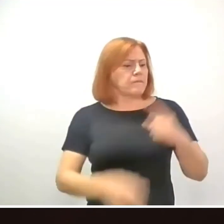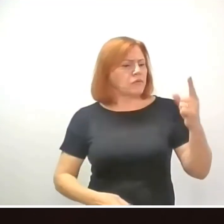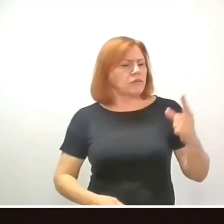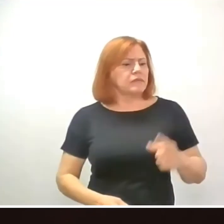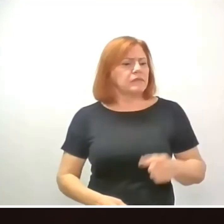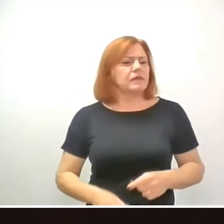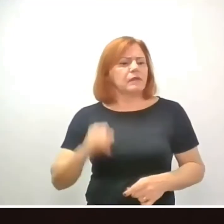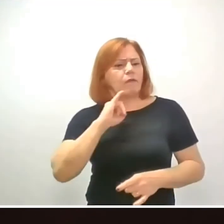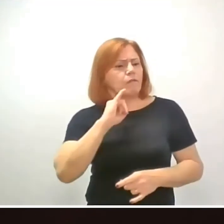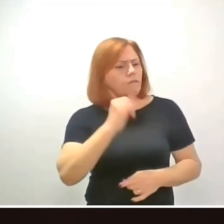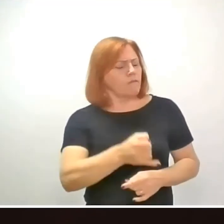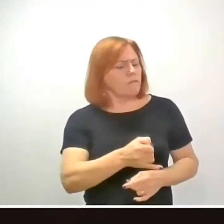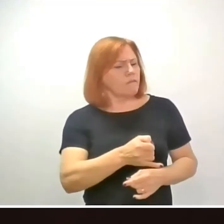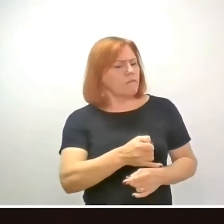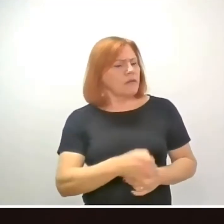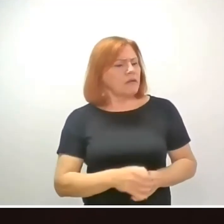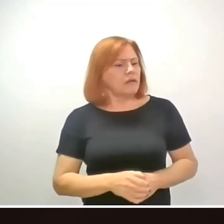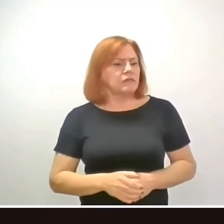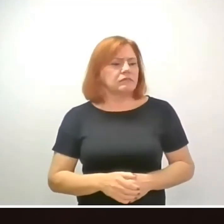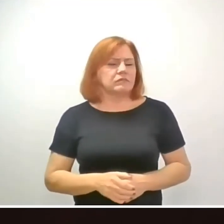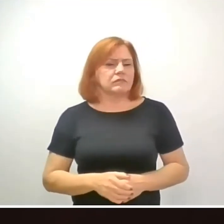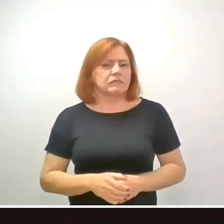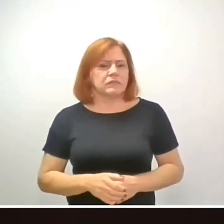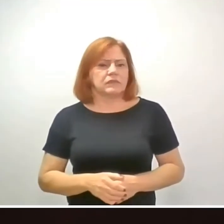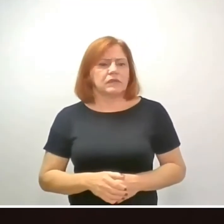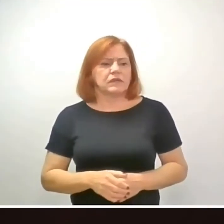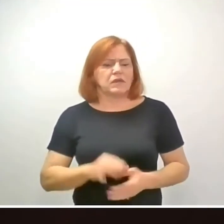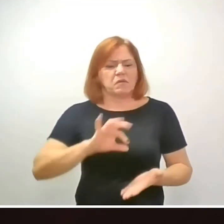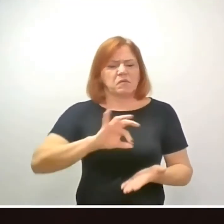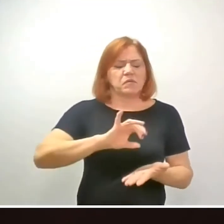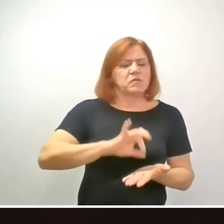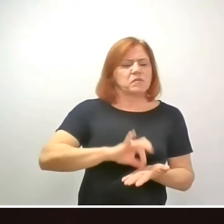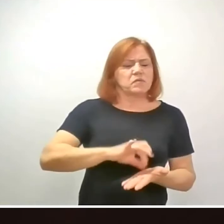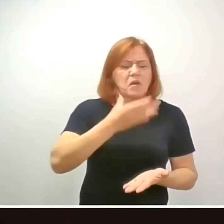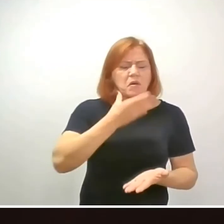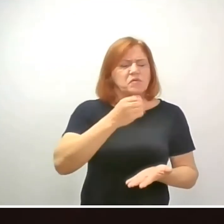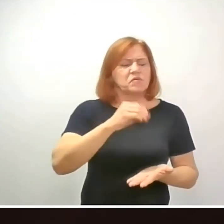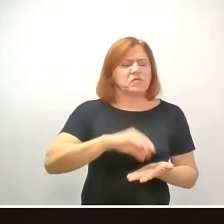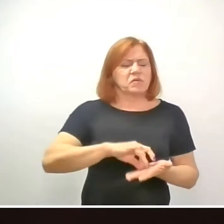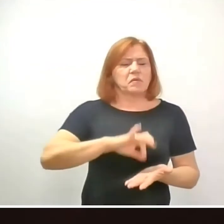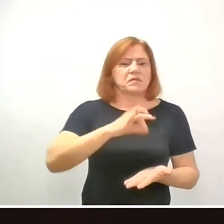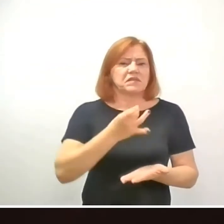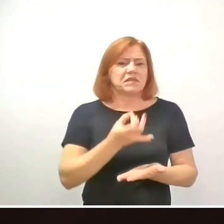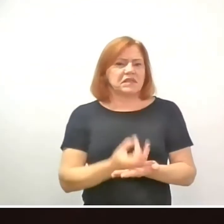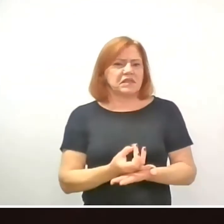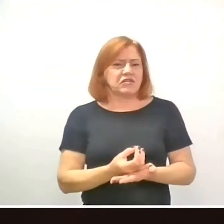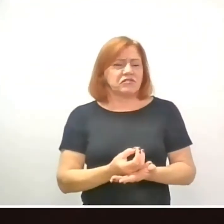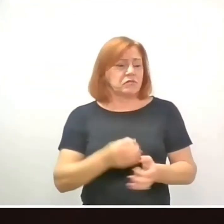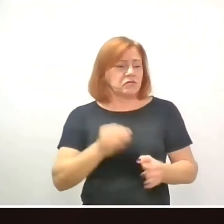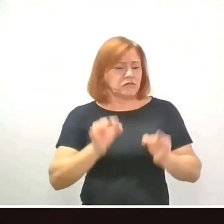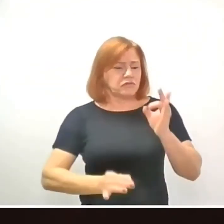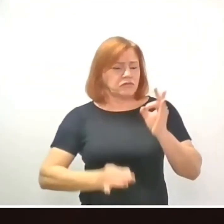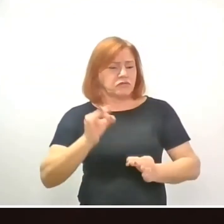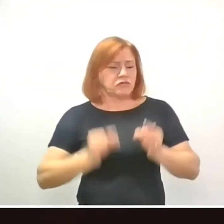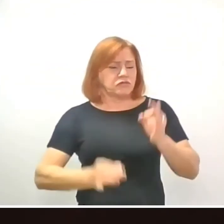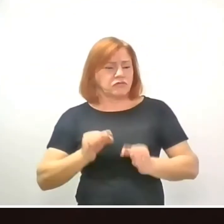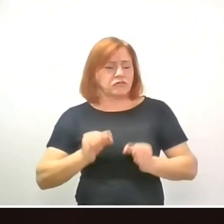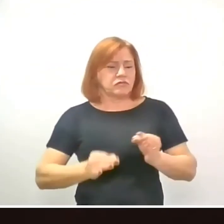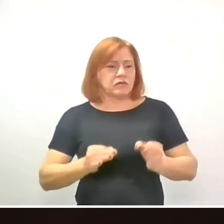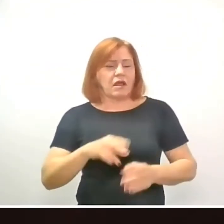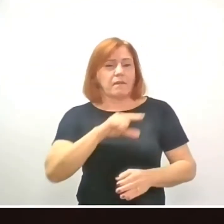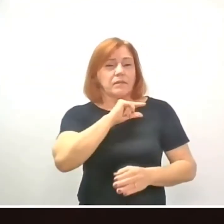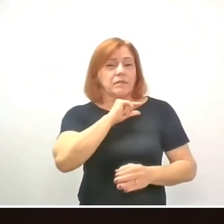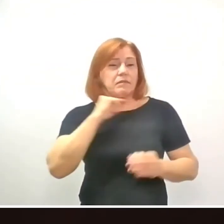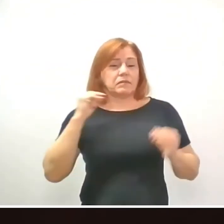por um bispo ou por uma outra autoridade eclesiástica, o trabalho dos bispos não dava conta